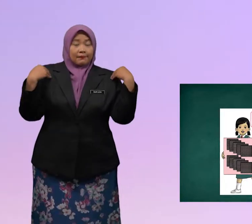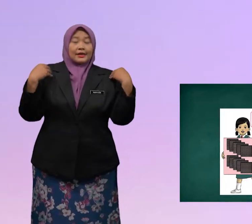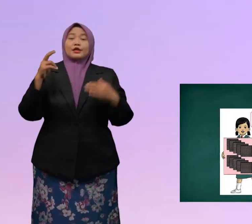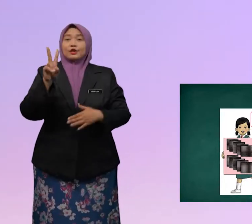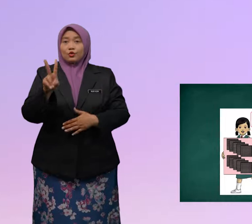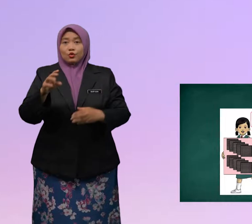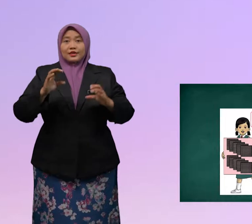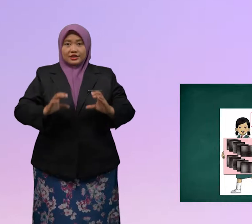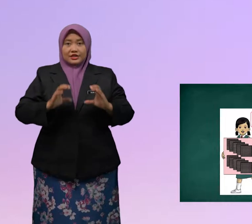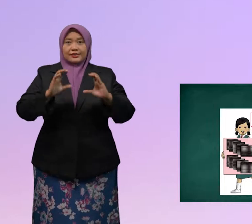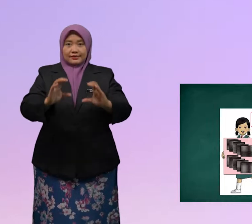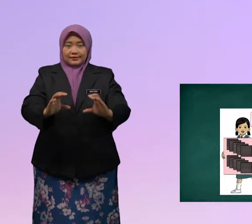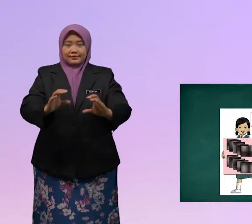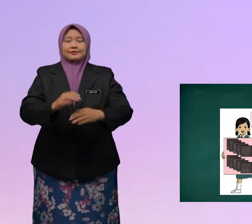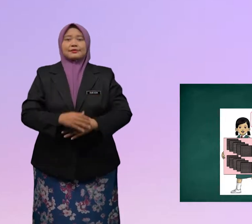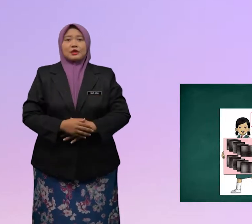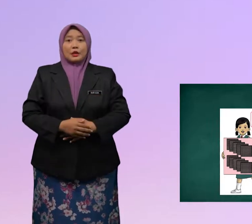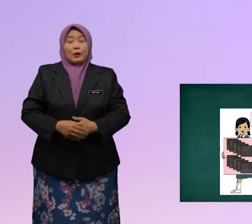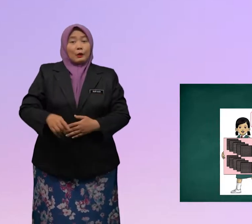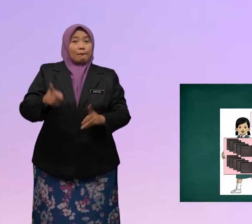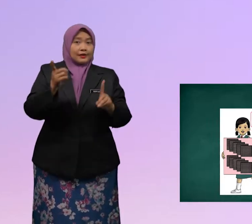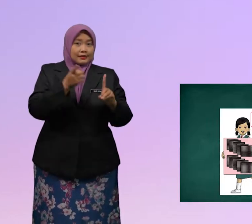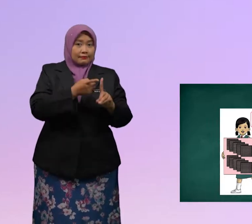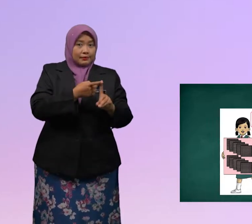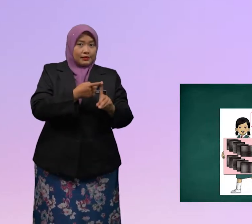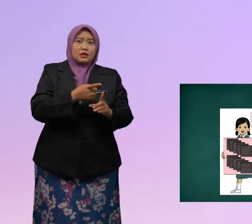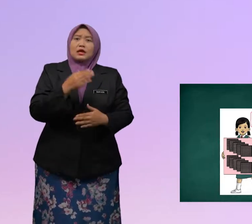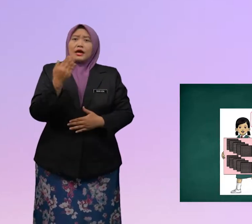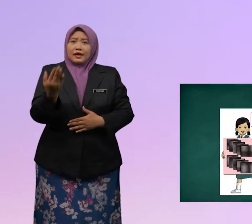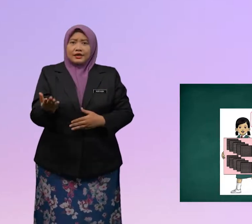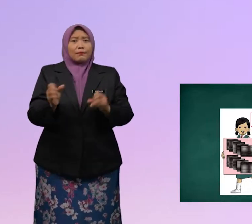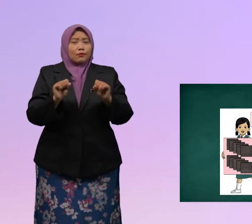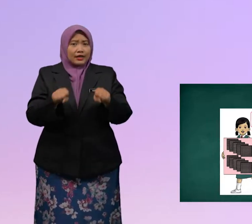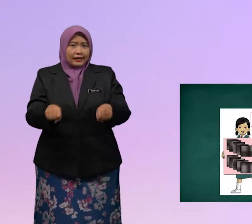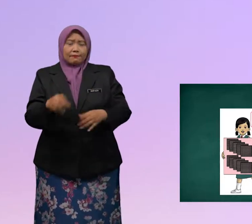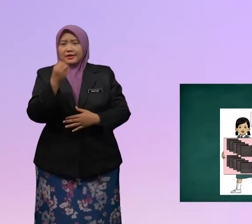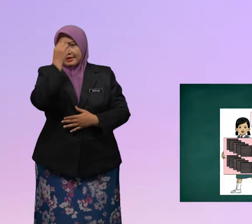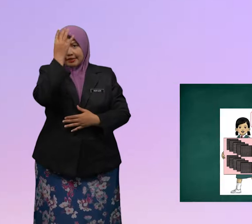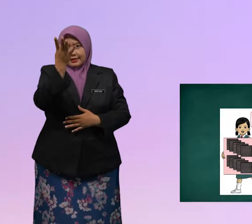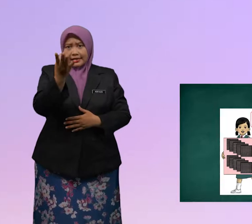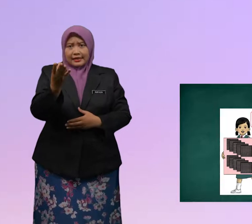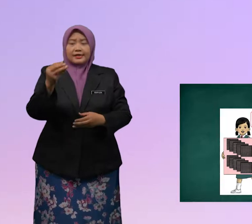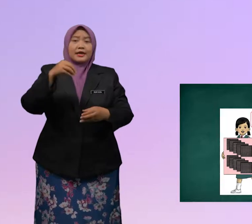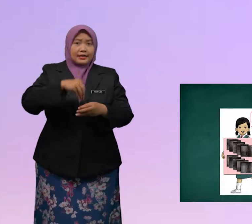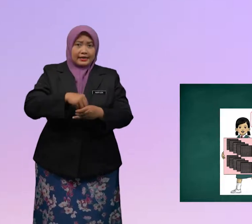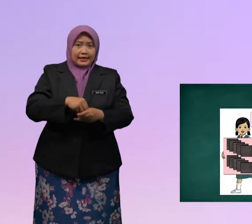Terdapat dua cara. Pertama, anda boleh menyatakan